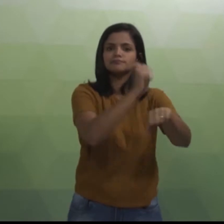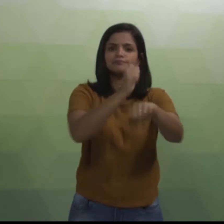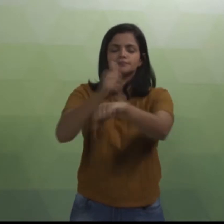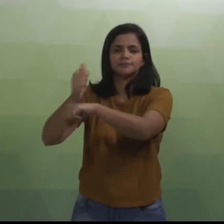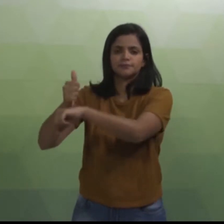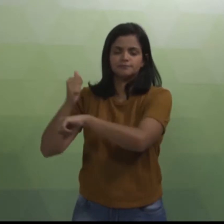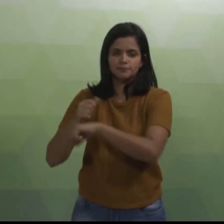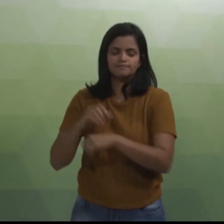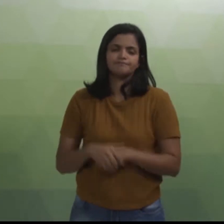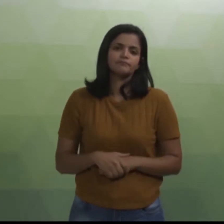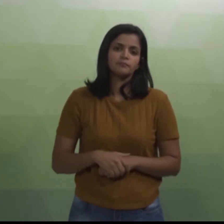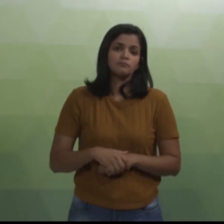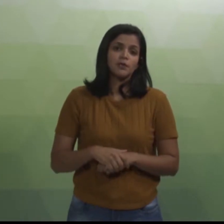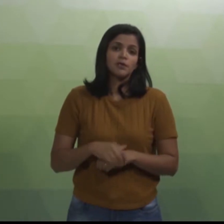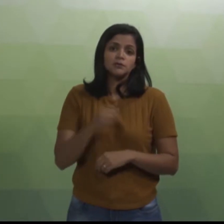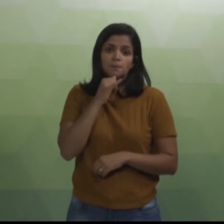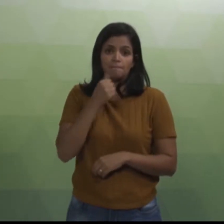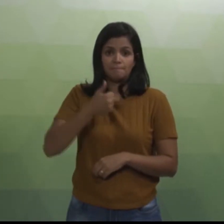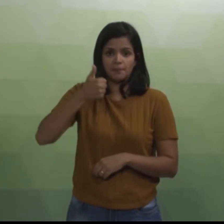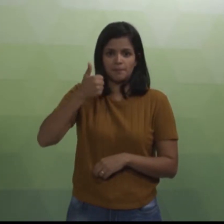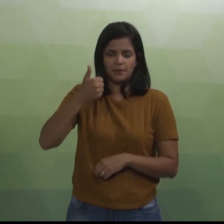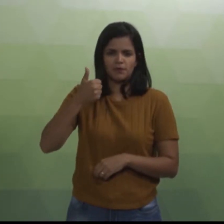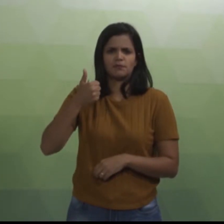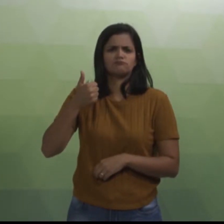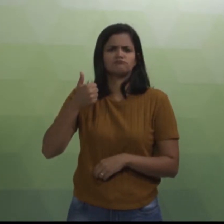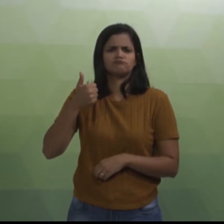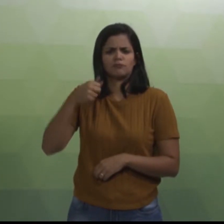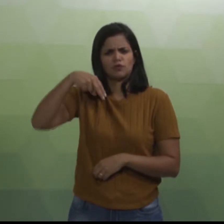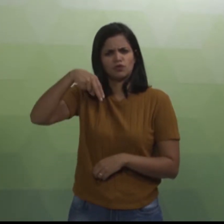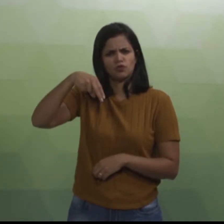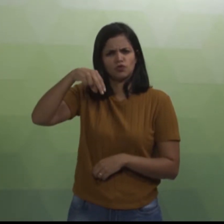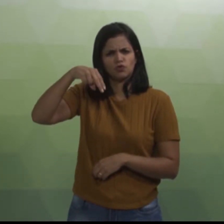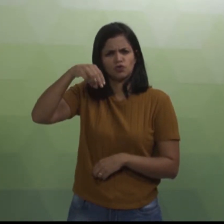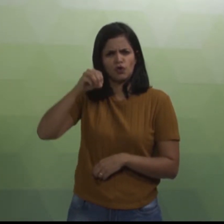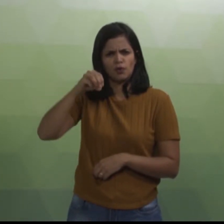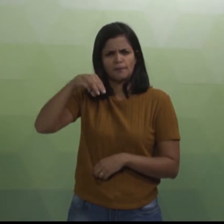de concordância dos referentes.